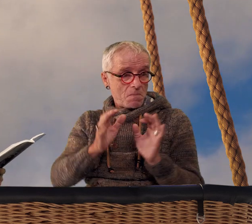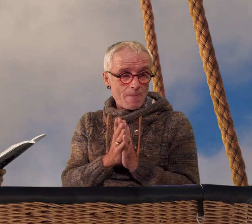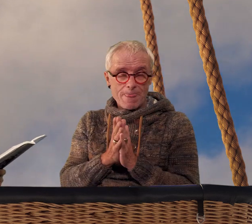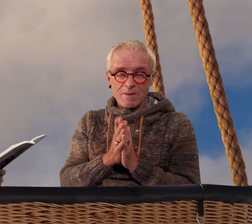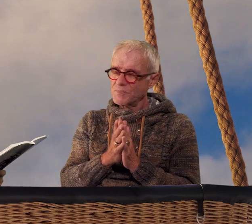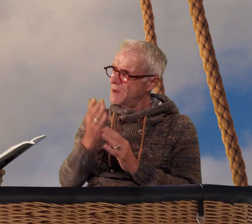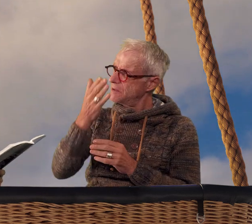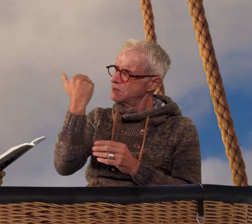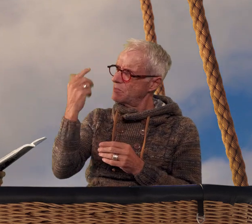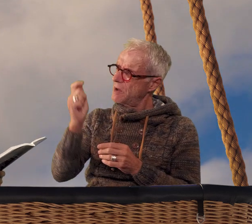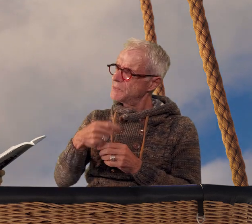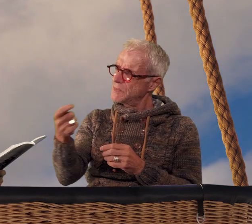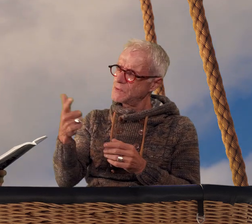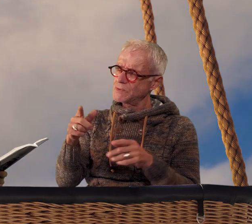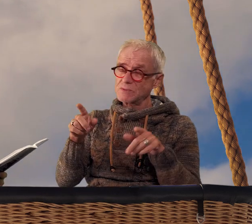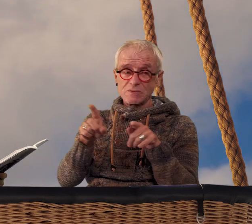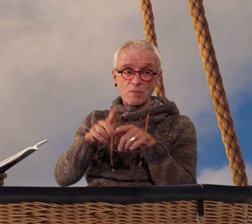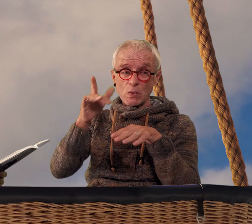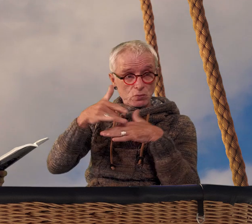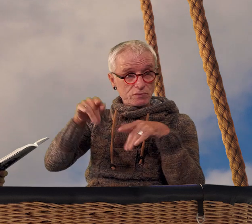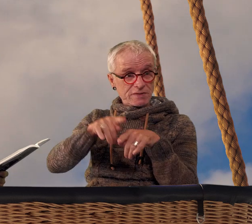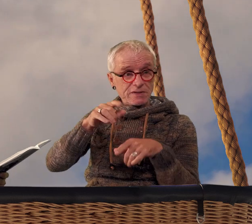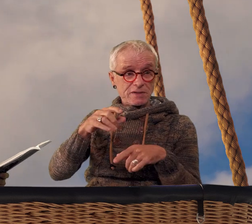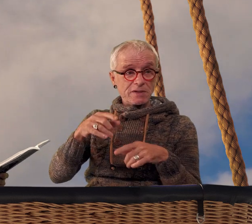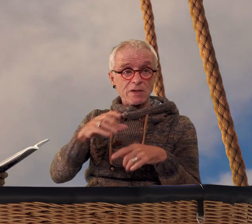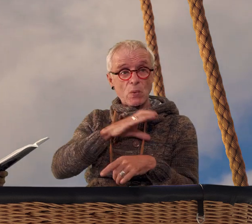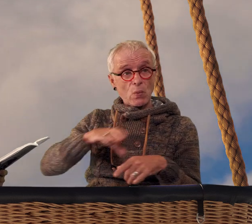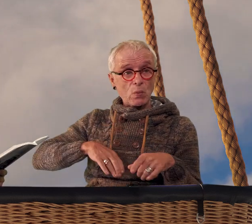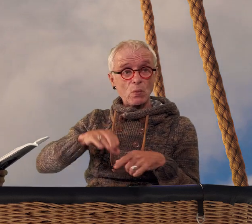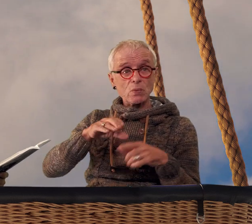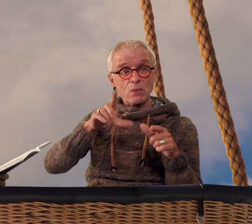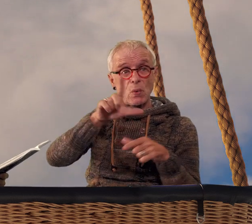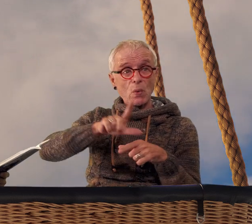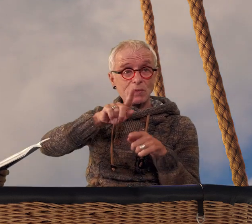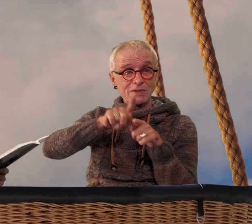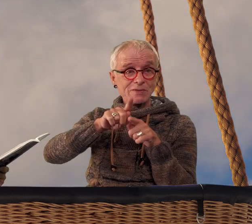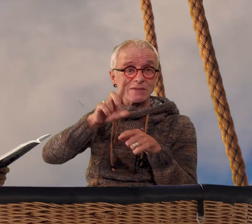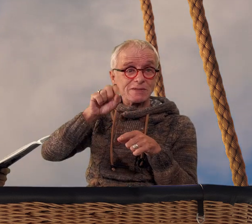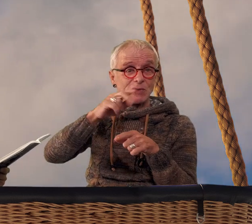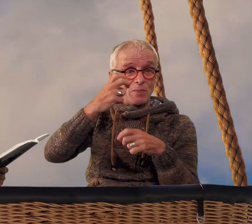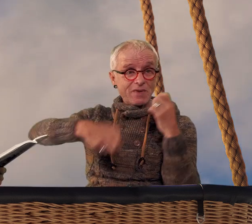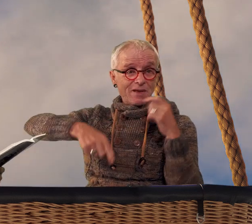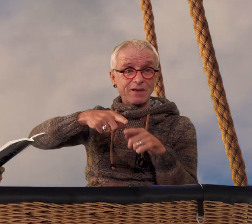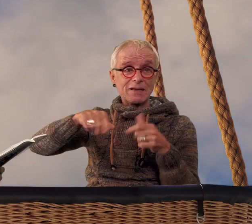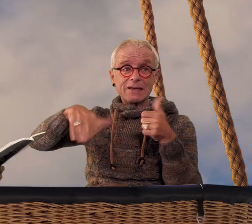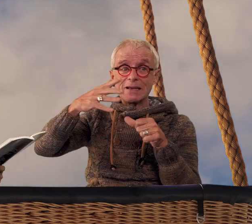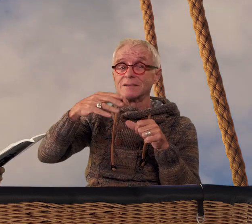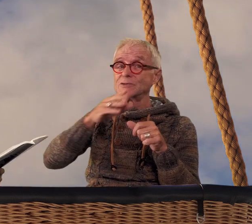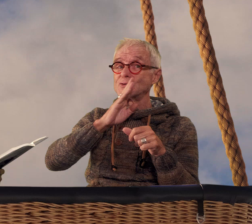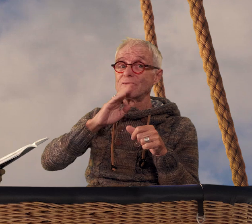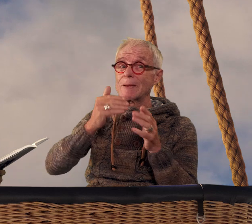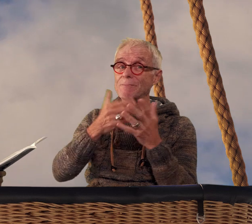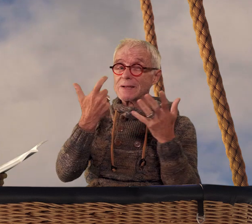ne savez-vous donc pas que pareille chose est arrivée au compte de Laurent Saint et de Dampierre lorsqu'ils s'élevèrent à Lyon le 15 janvier